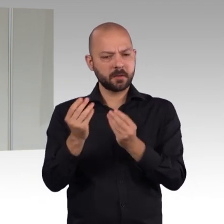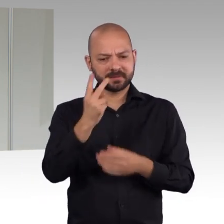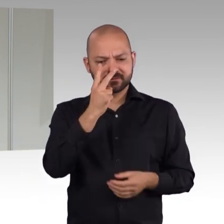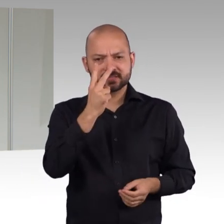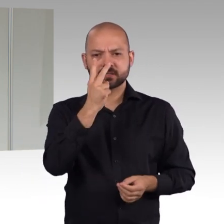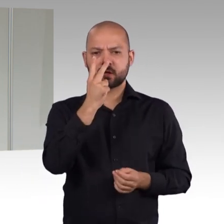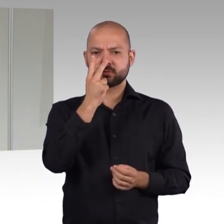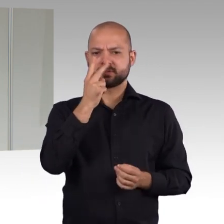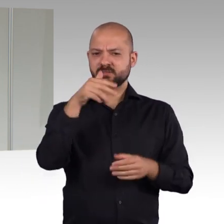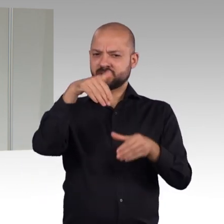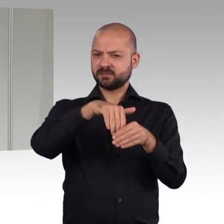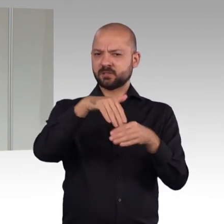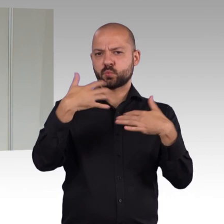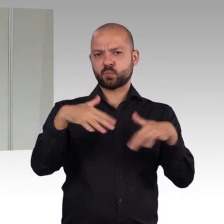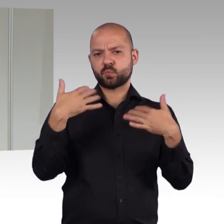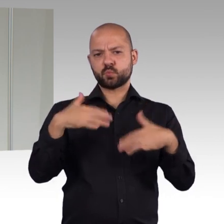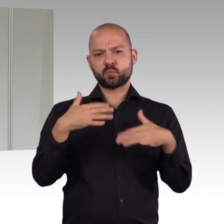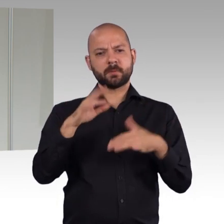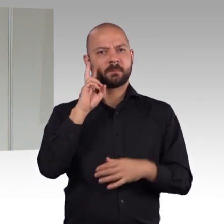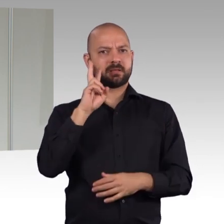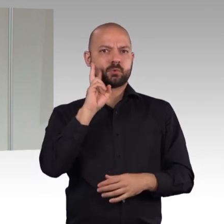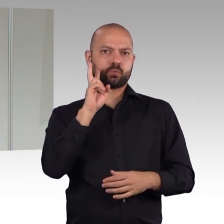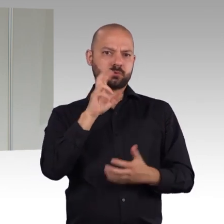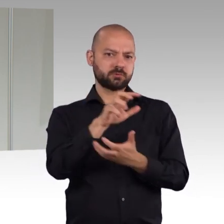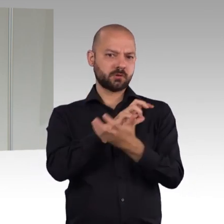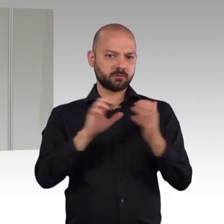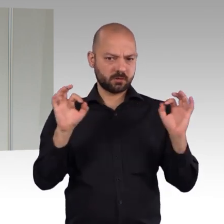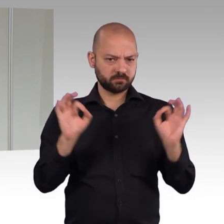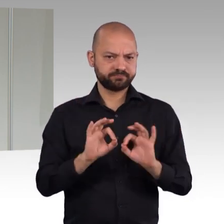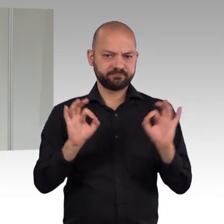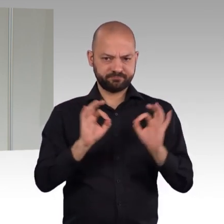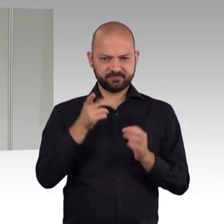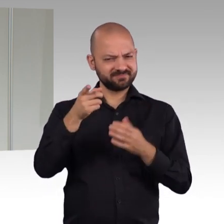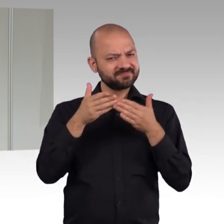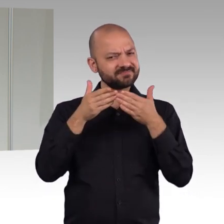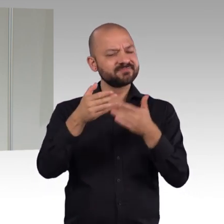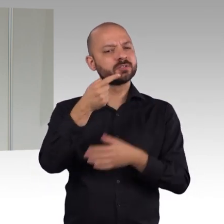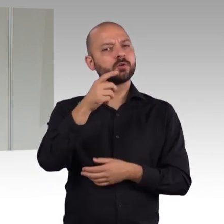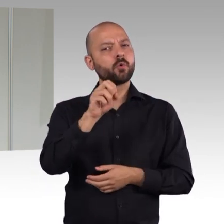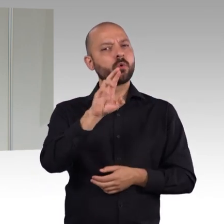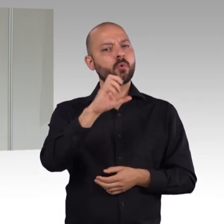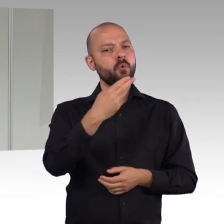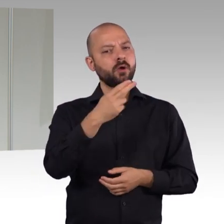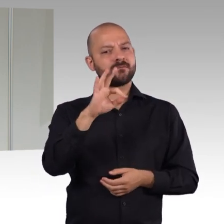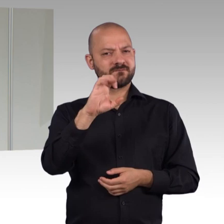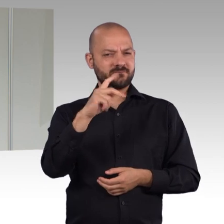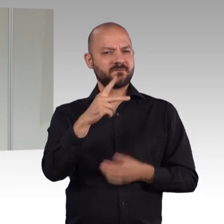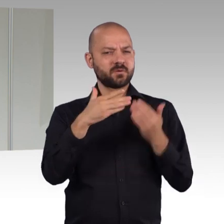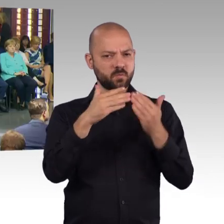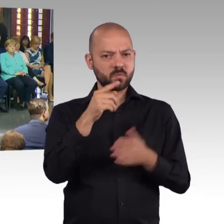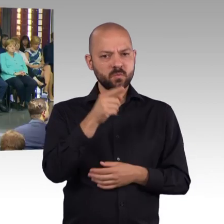die CDU-geführte Bundesregierung? Sie begeht Verfassungsbruch. Artikel